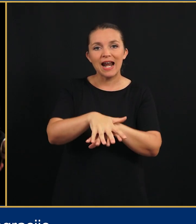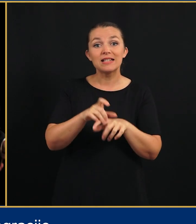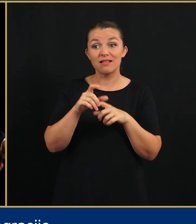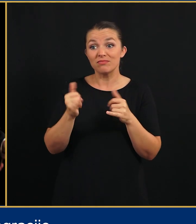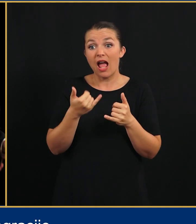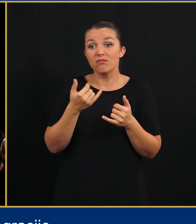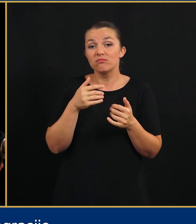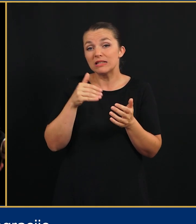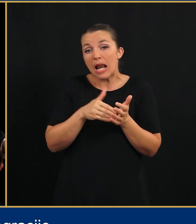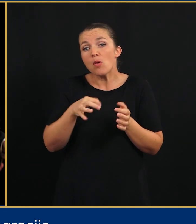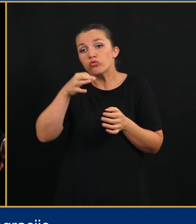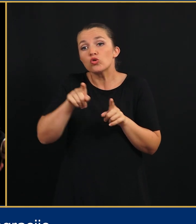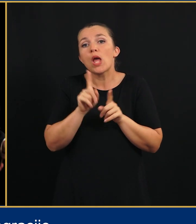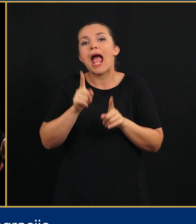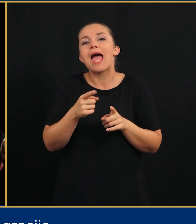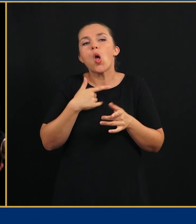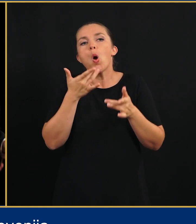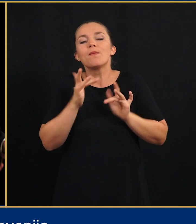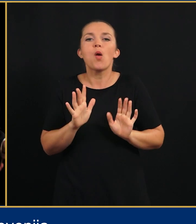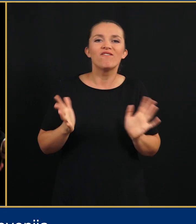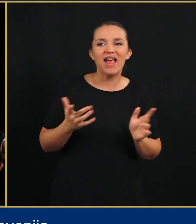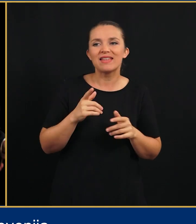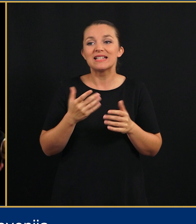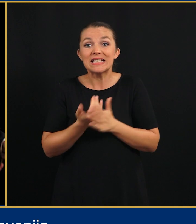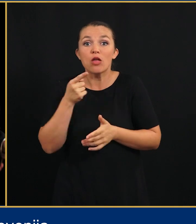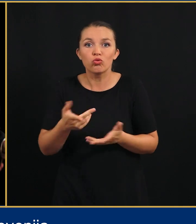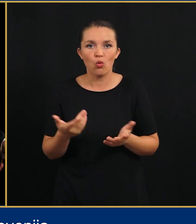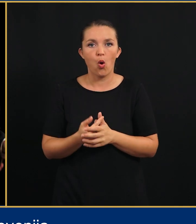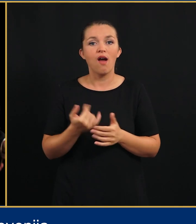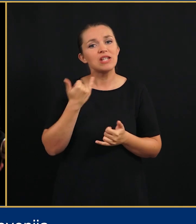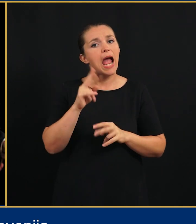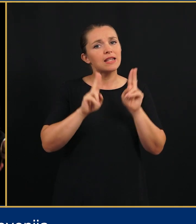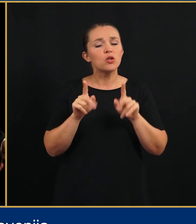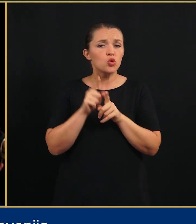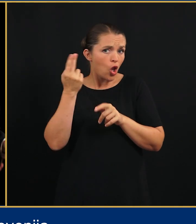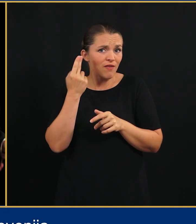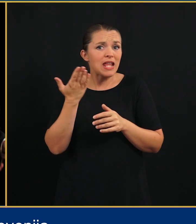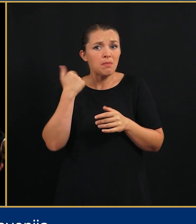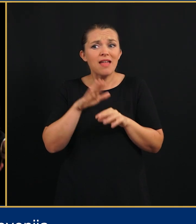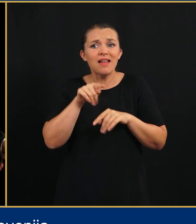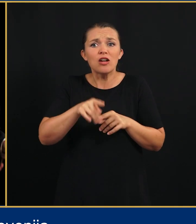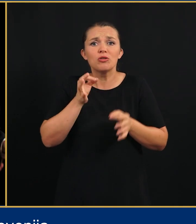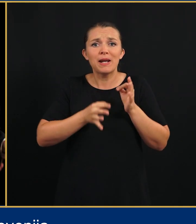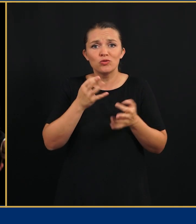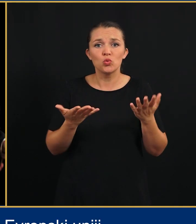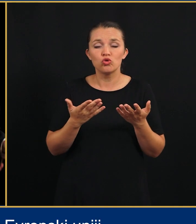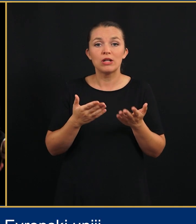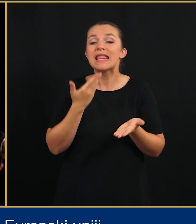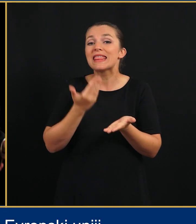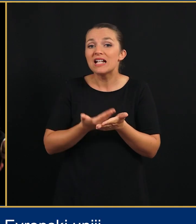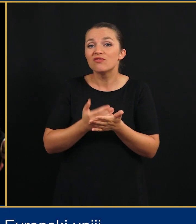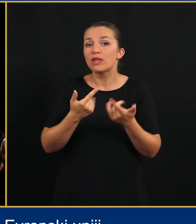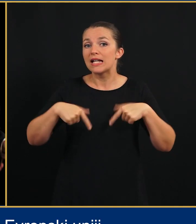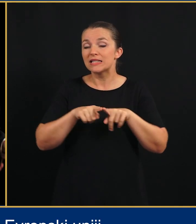se je zato kdaj čemu treba tudi odreči. Vsaka kandidatka, tudi Slovenija, je bila na taki preizkušnji. Dejstvo,